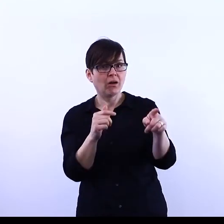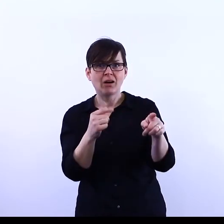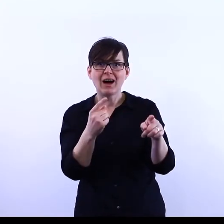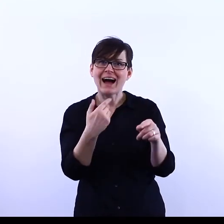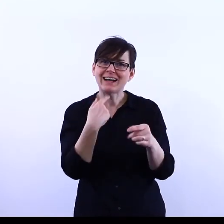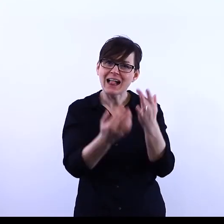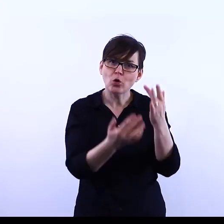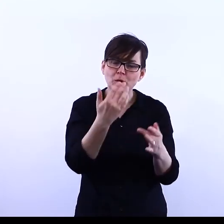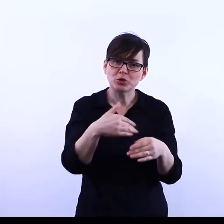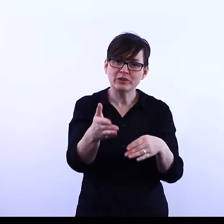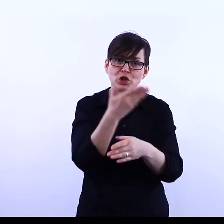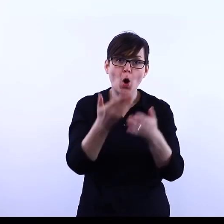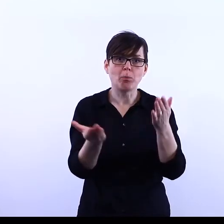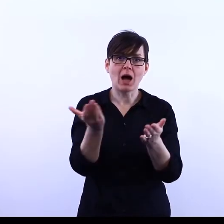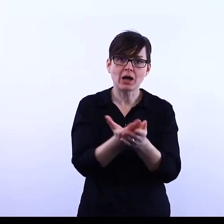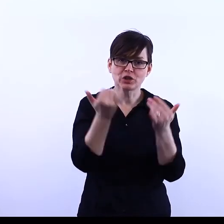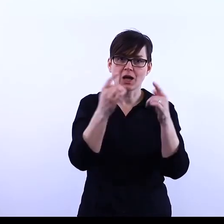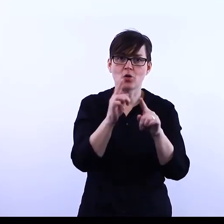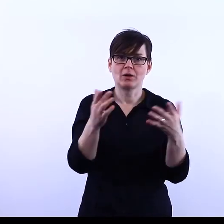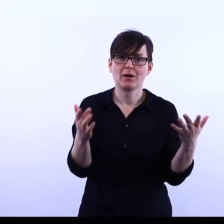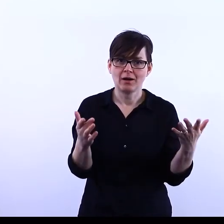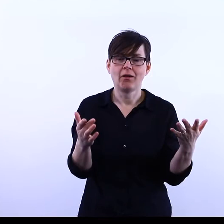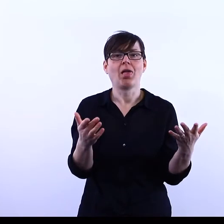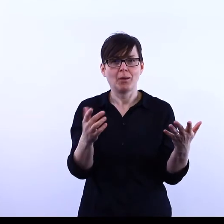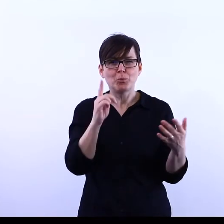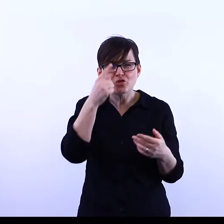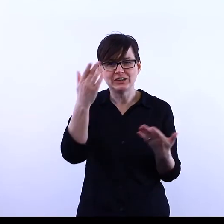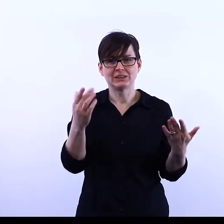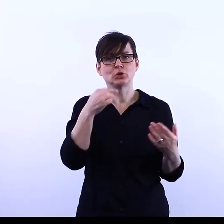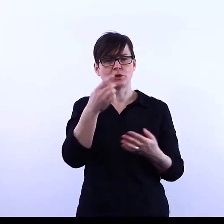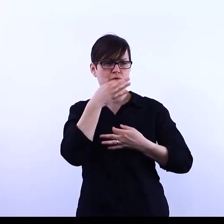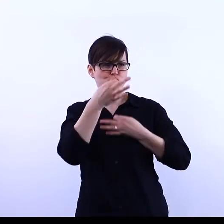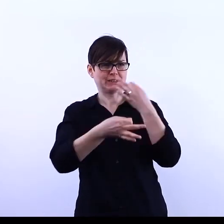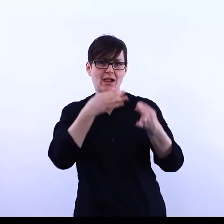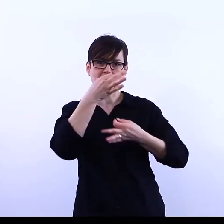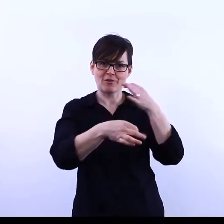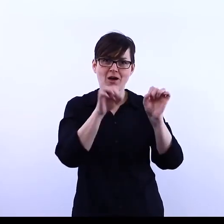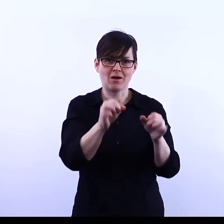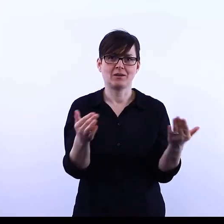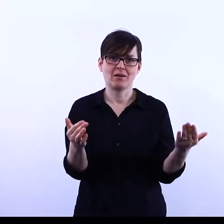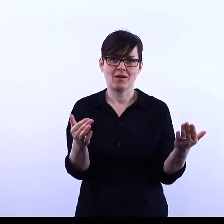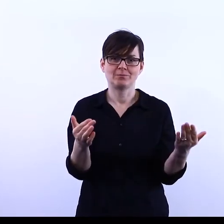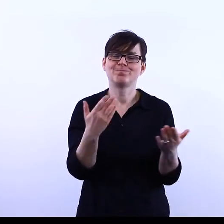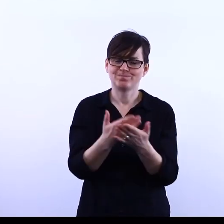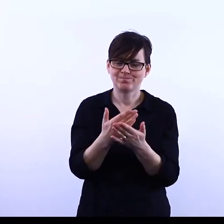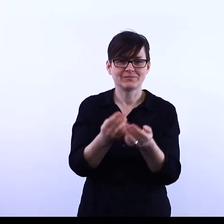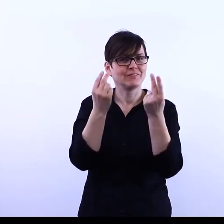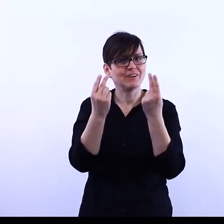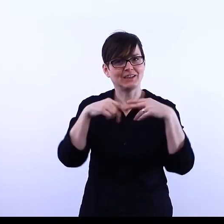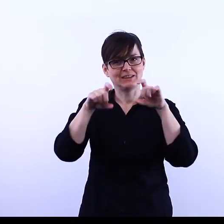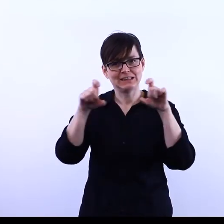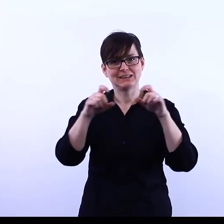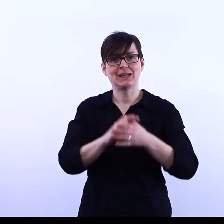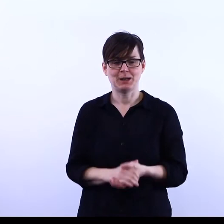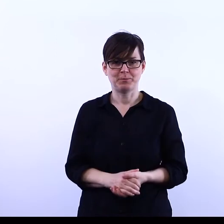-Zukunft überhaupt entscheidet, um dann auch dementsprechend nachfragen zu können. Also das ist ganz, ganz wichtig. Und es gibt dazu auch